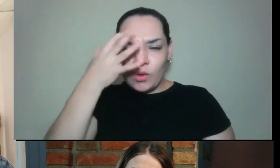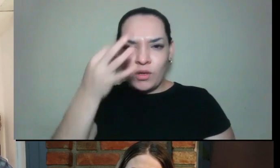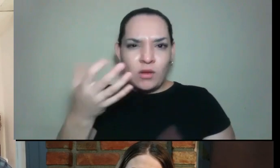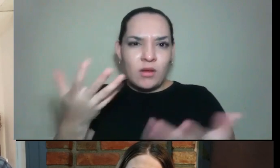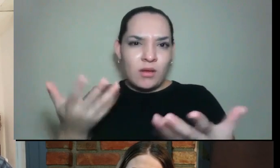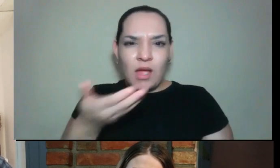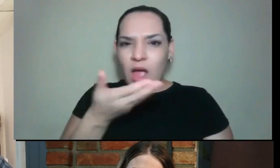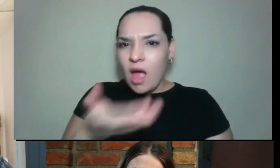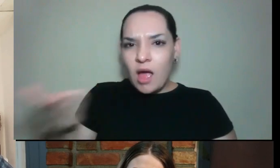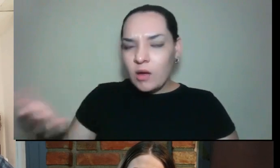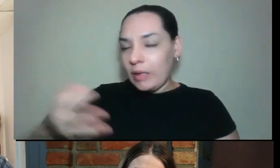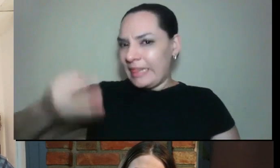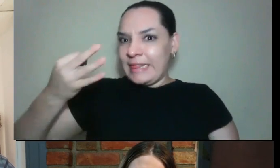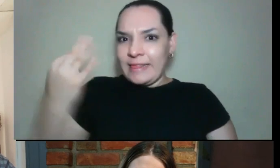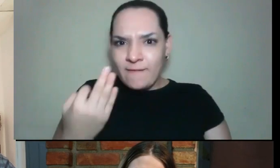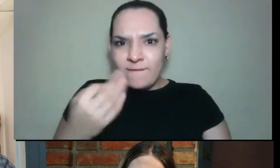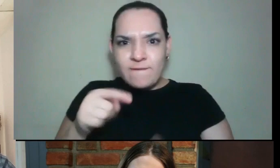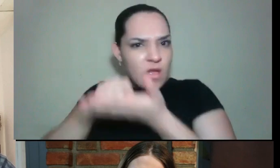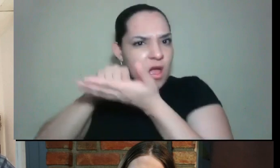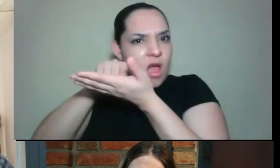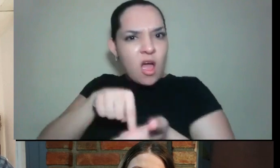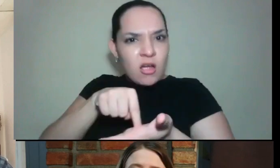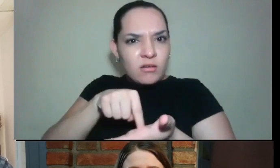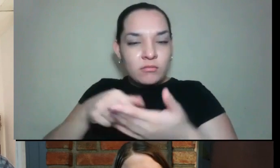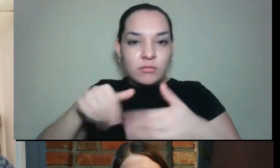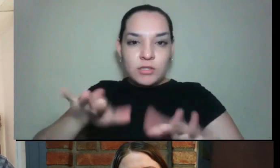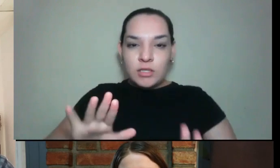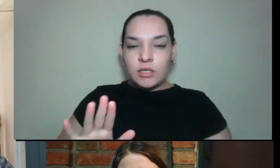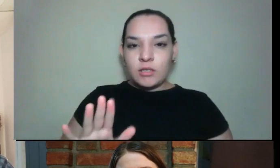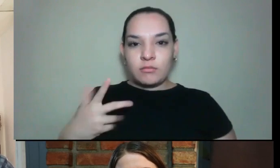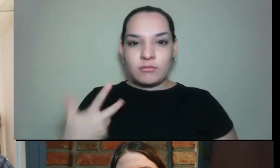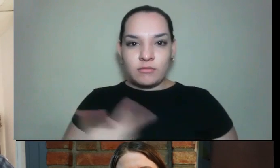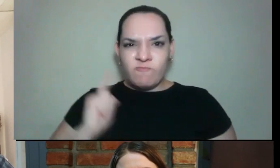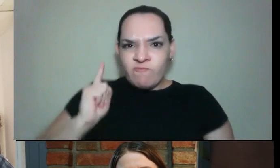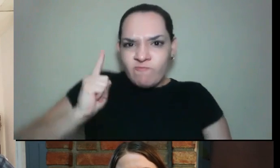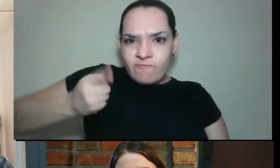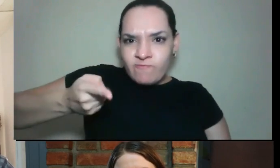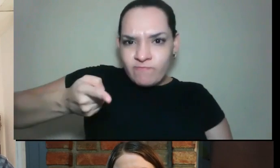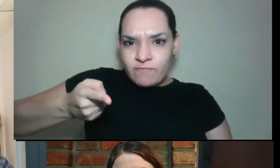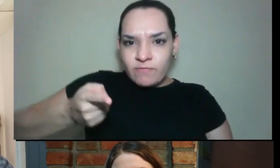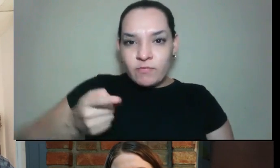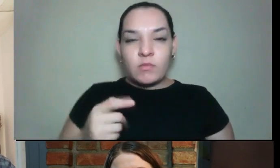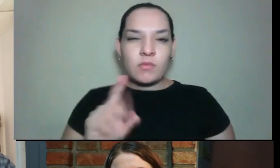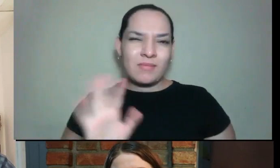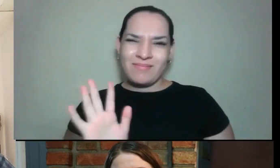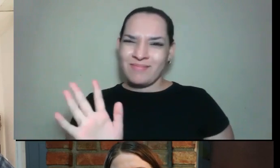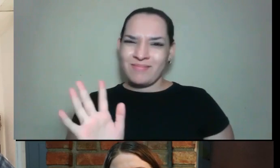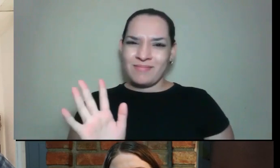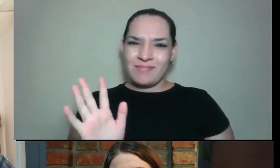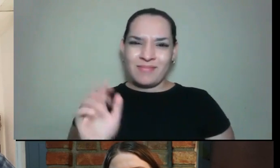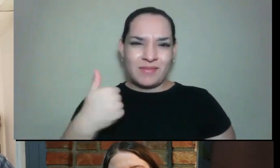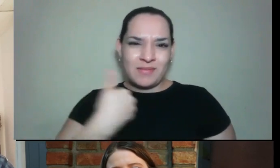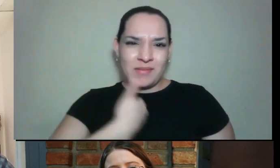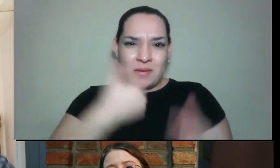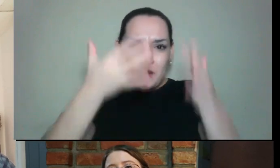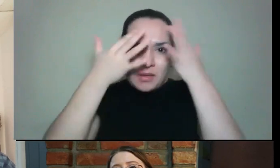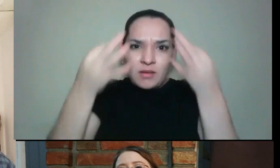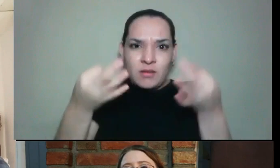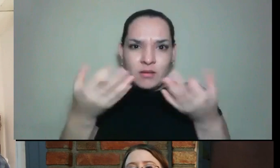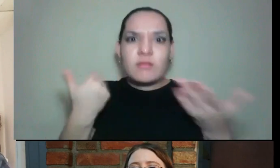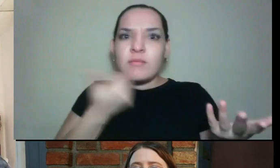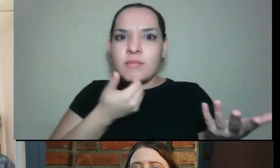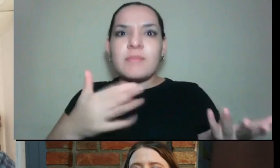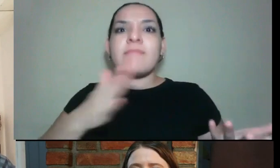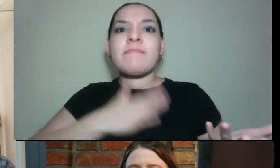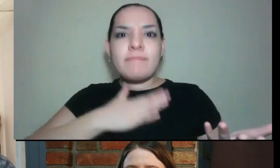haya algo que deba ser obligatorio, porque cuando algo se impone, ya no es algo